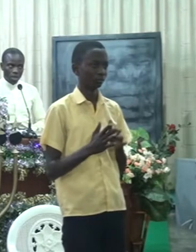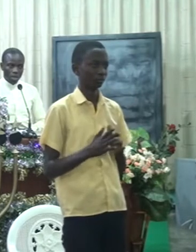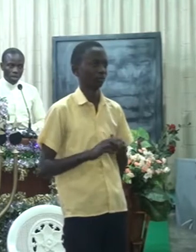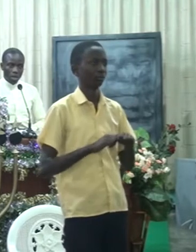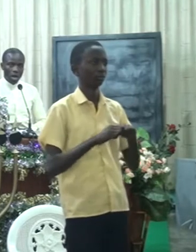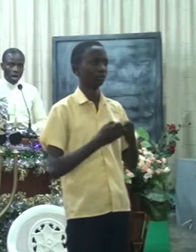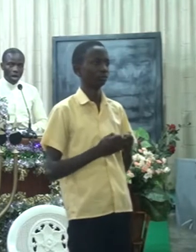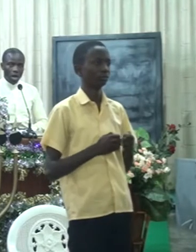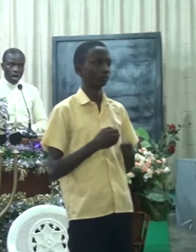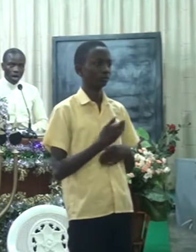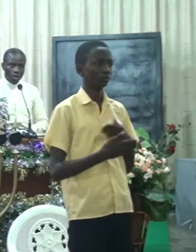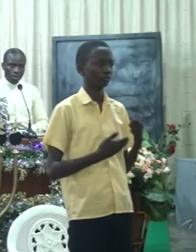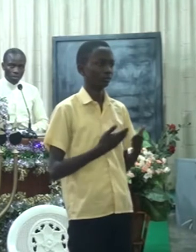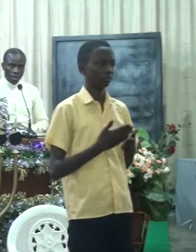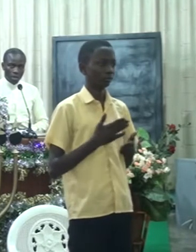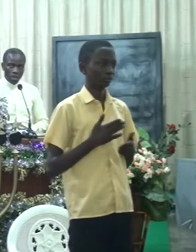brisa